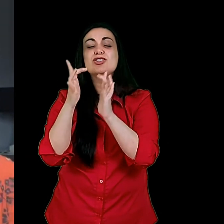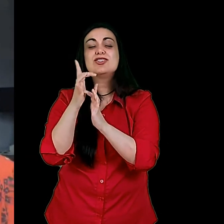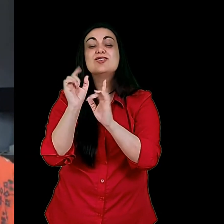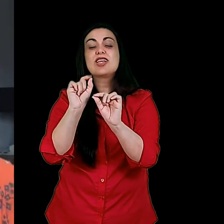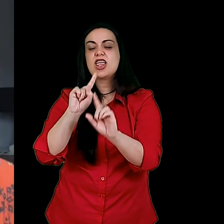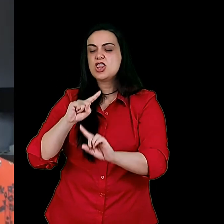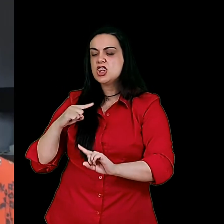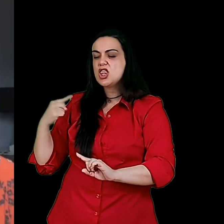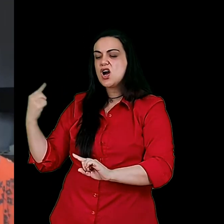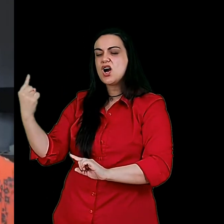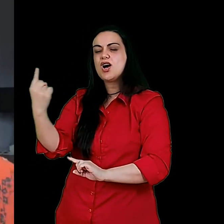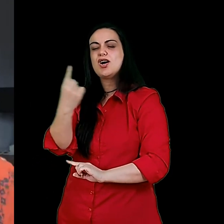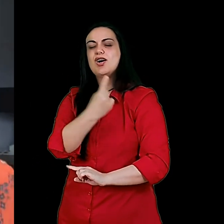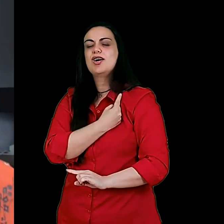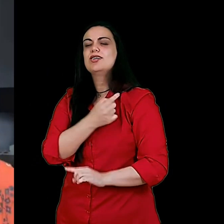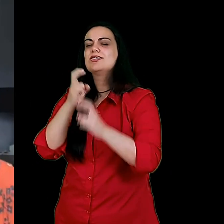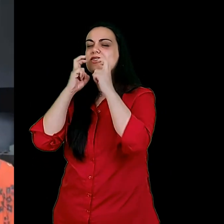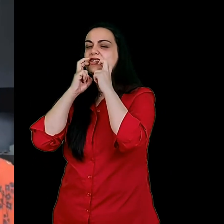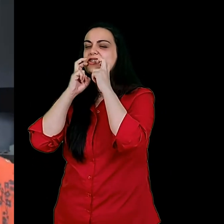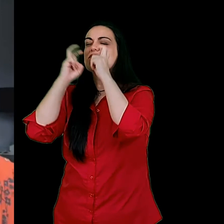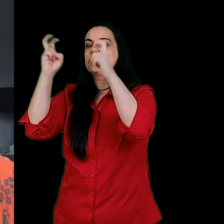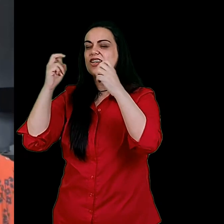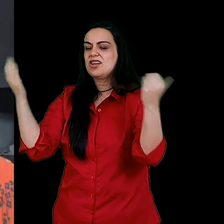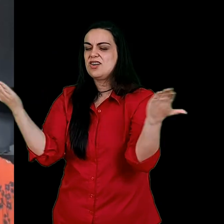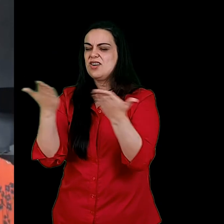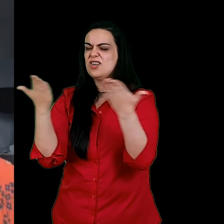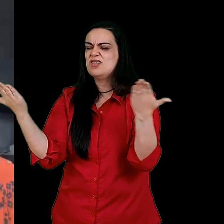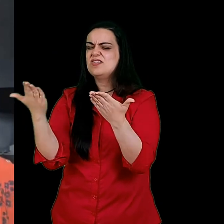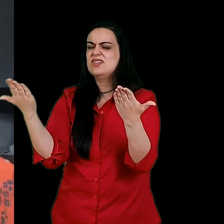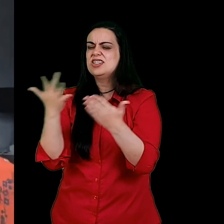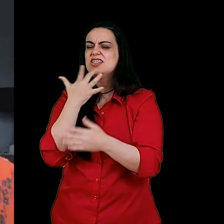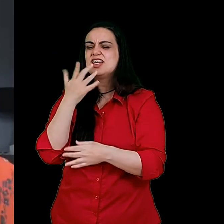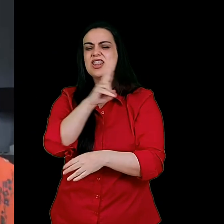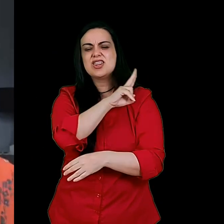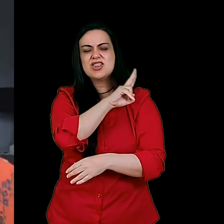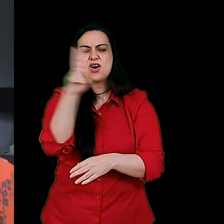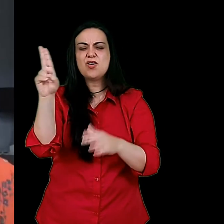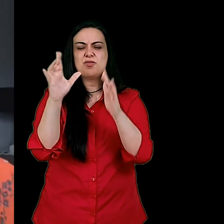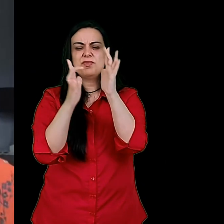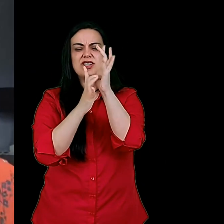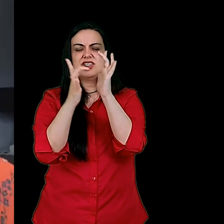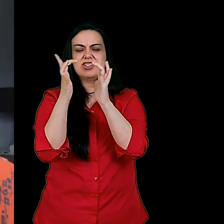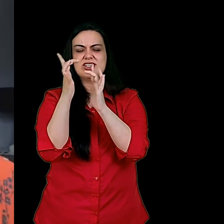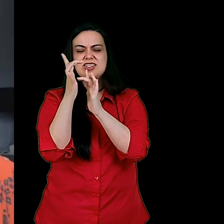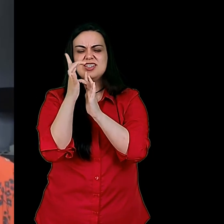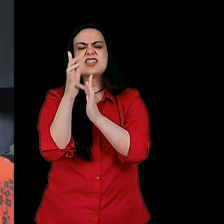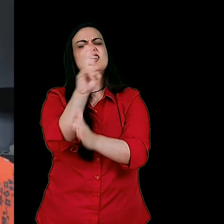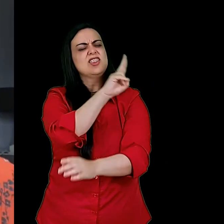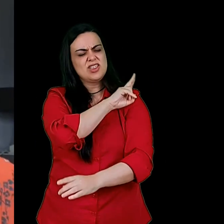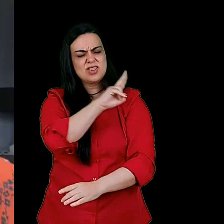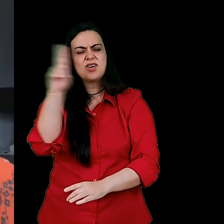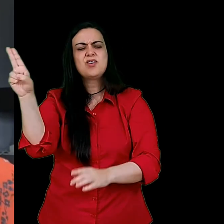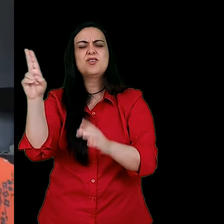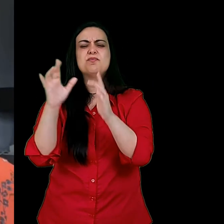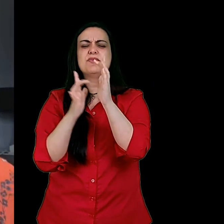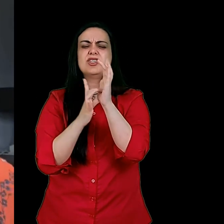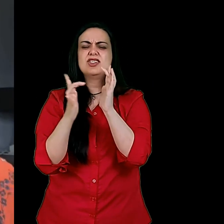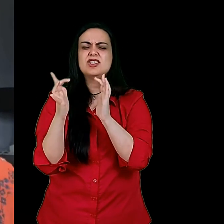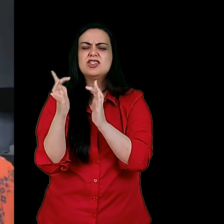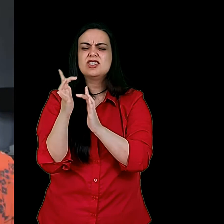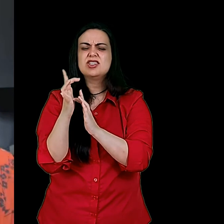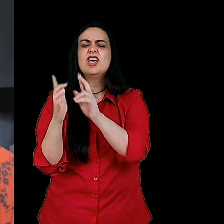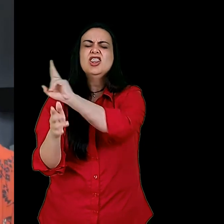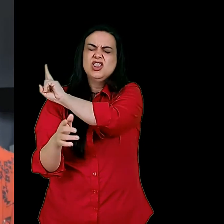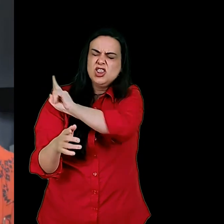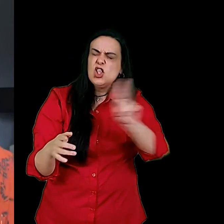te suplicamos nesta tarde, em nome de Jesus. Em nome de